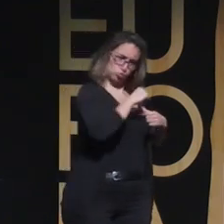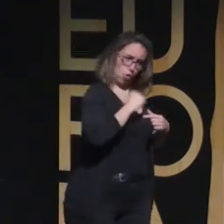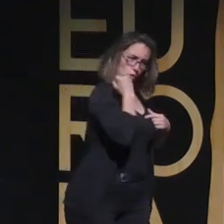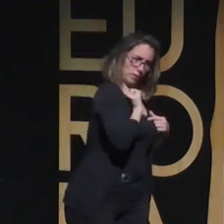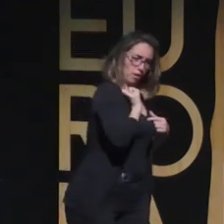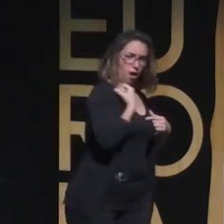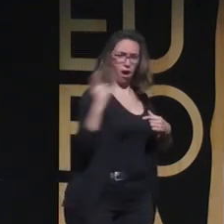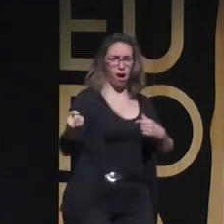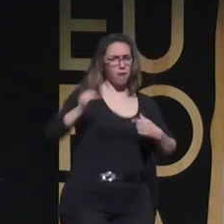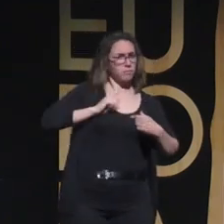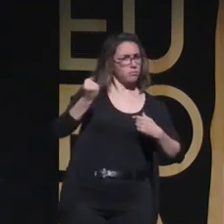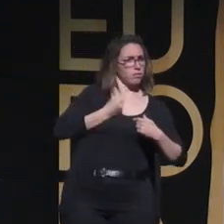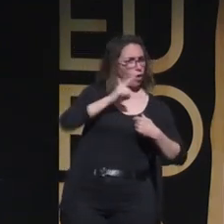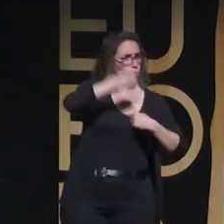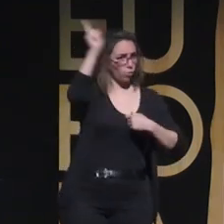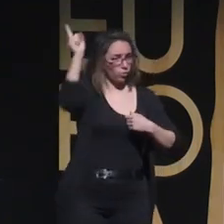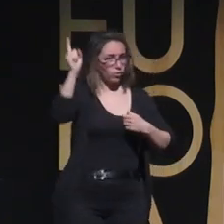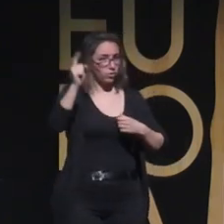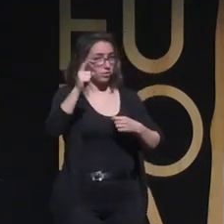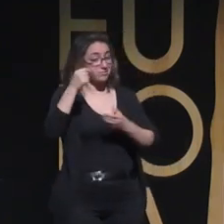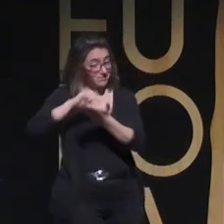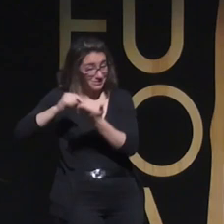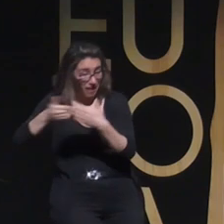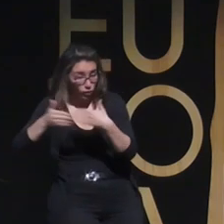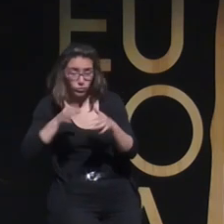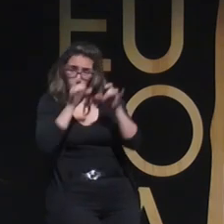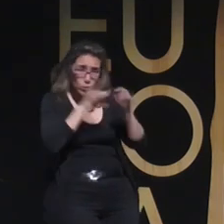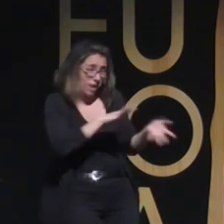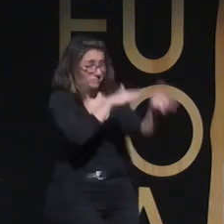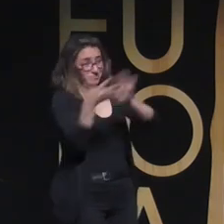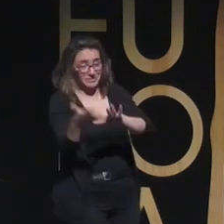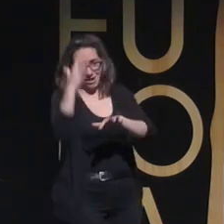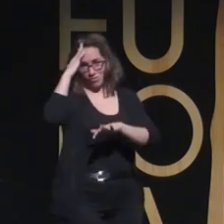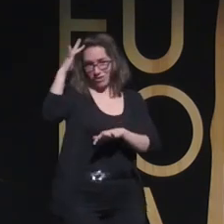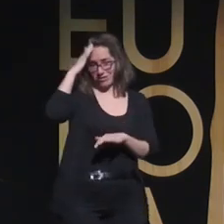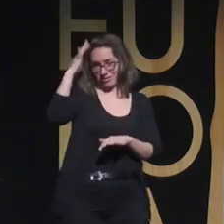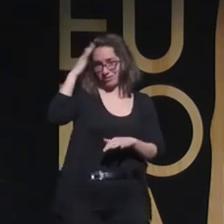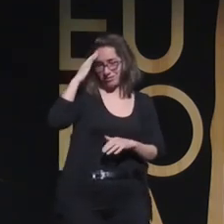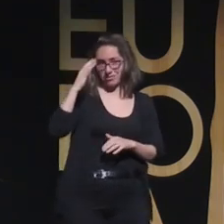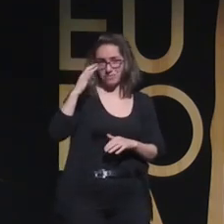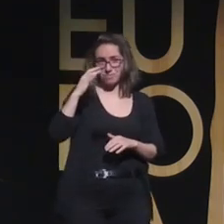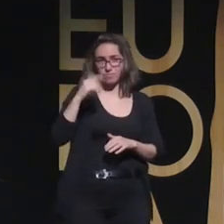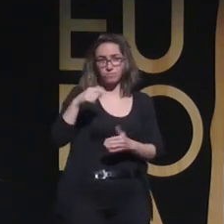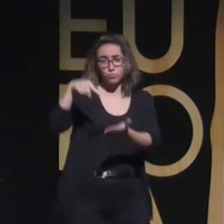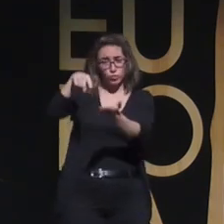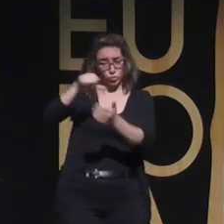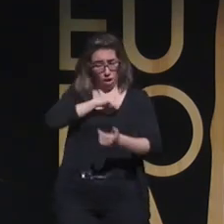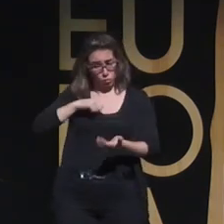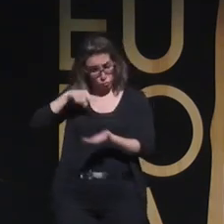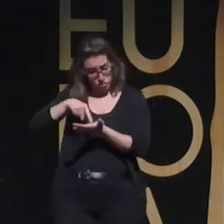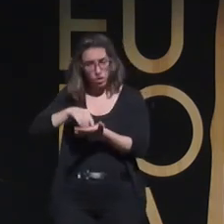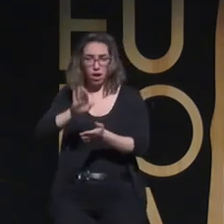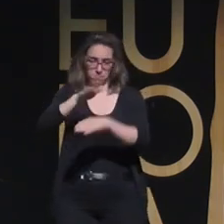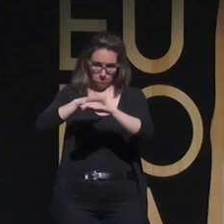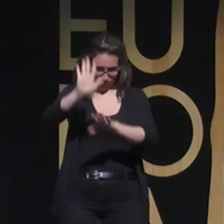Qué grande. Y Halley lo explicó como esto tenemos que hacer a veces con los adolescentes, ¿no? El decirle que se exige mucho y dice, no, ahora te vas a cagar, yo te voy a